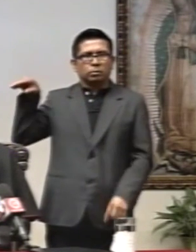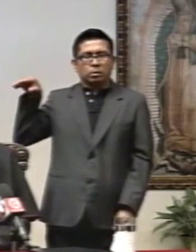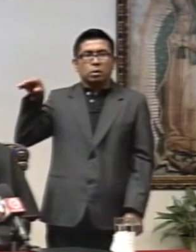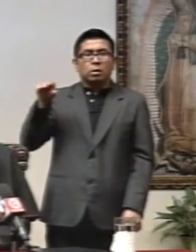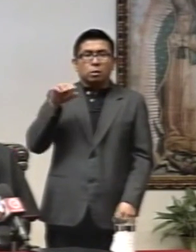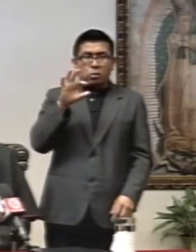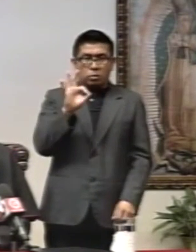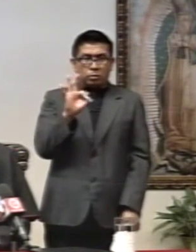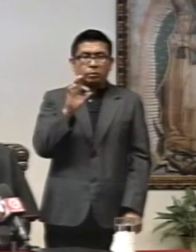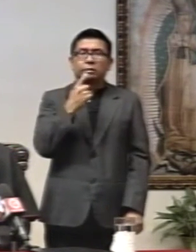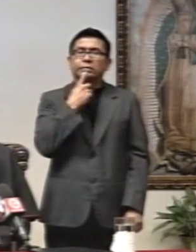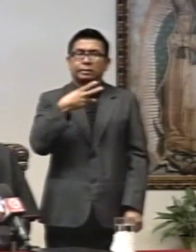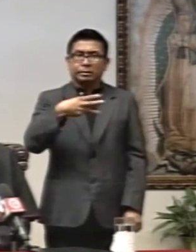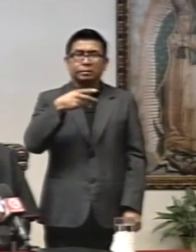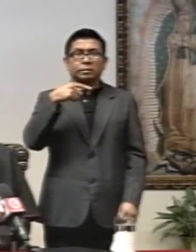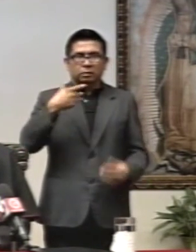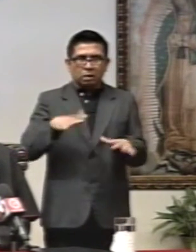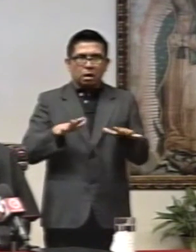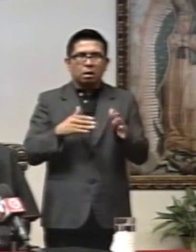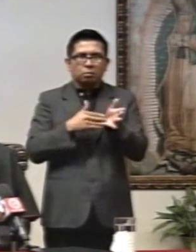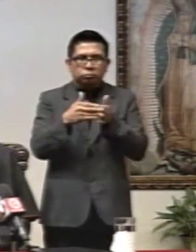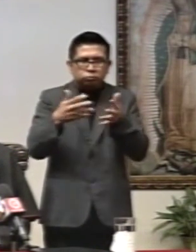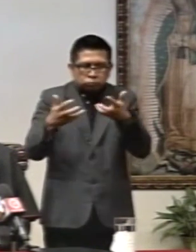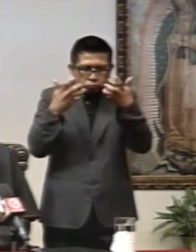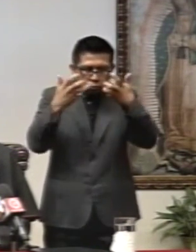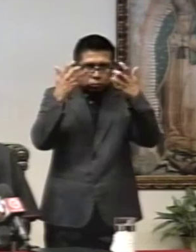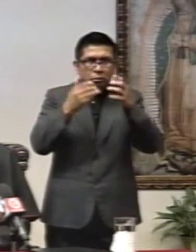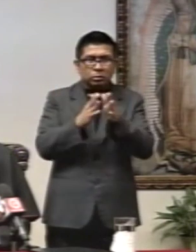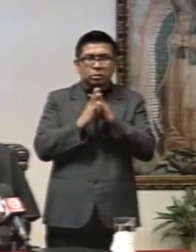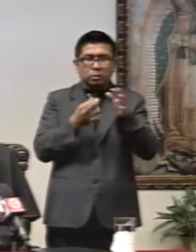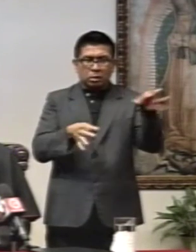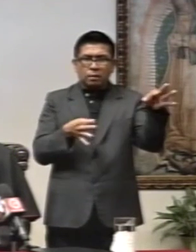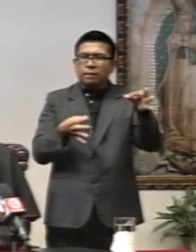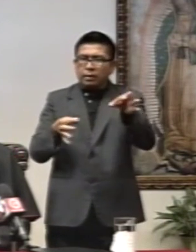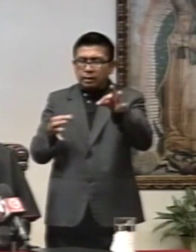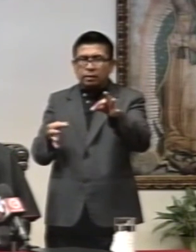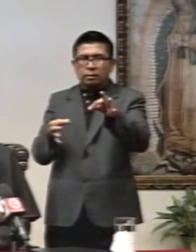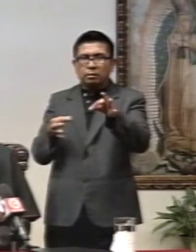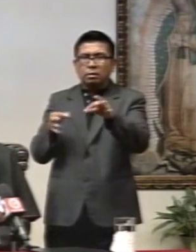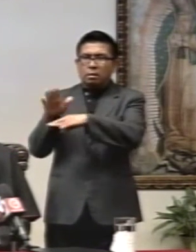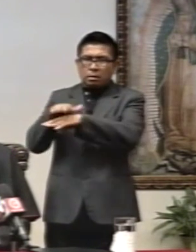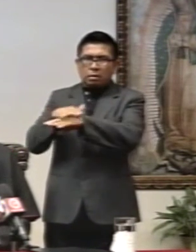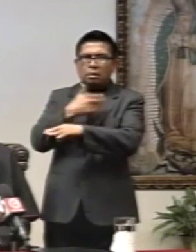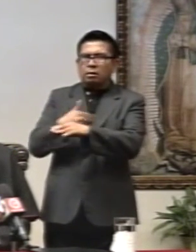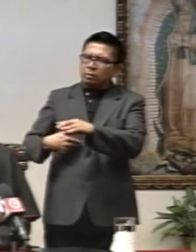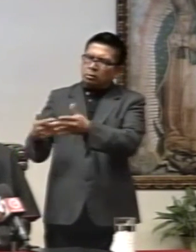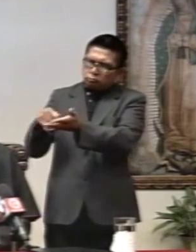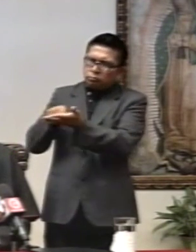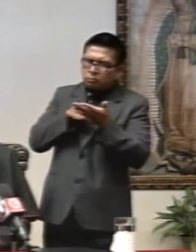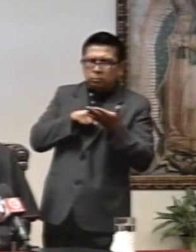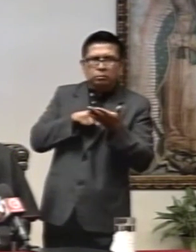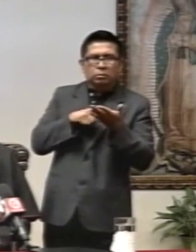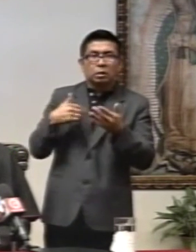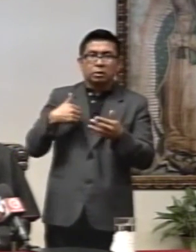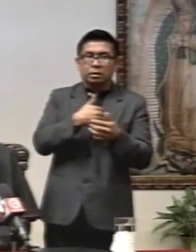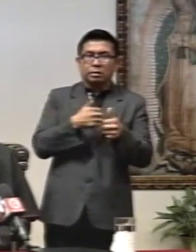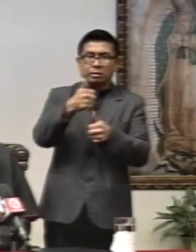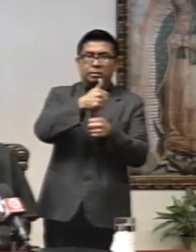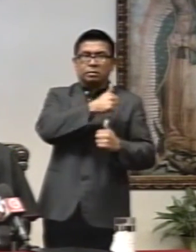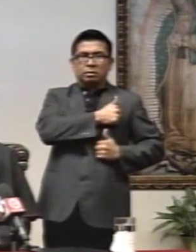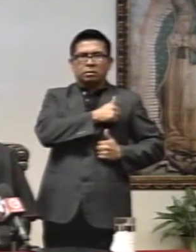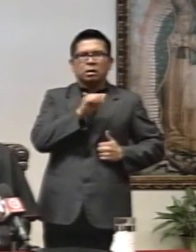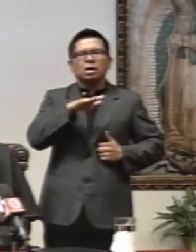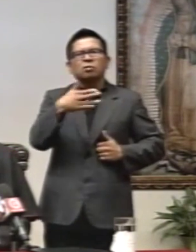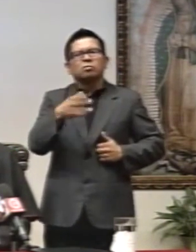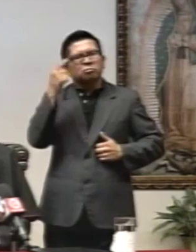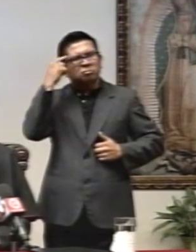por ejemplo, se reabrió el caso y se están pidiendo algunos documentos a la Presidencia de la República y al Ministerio de la Defensa. ¿Qué llamado también haría